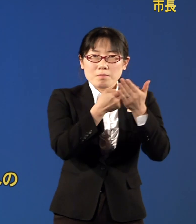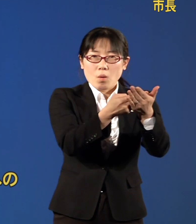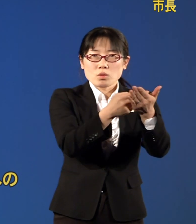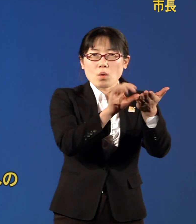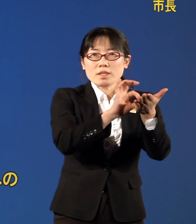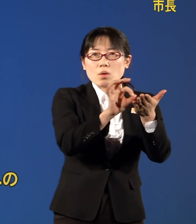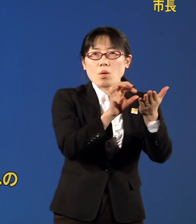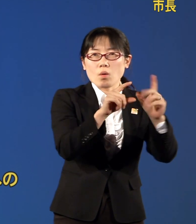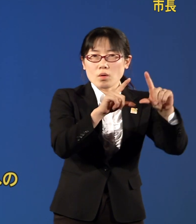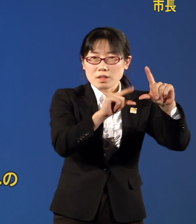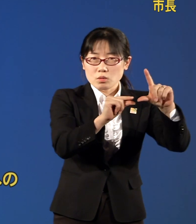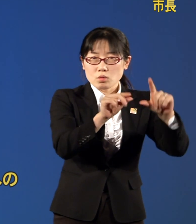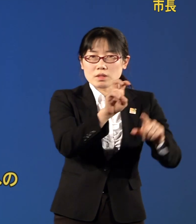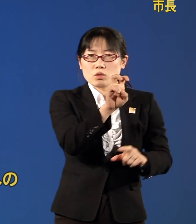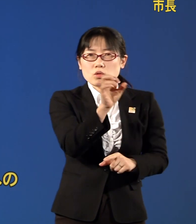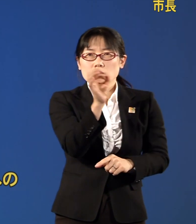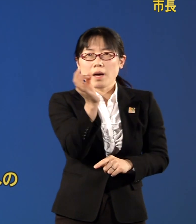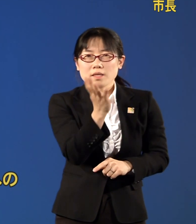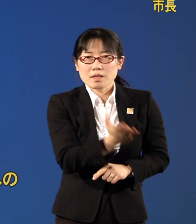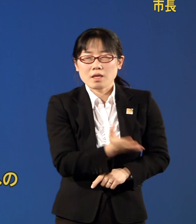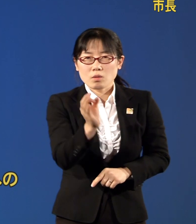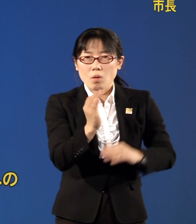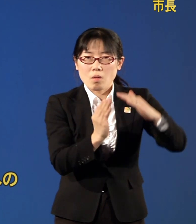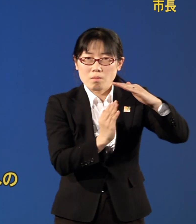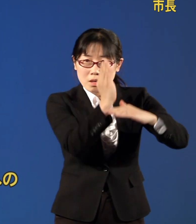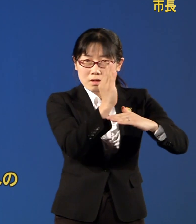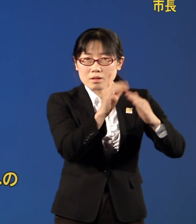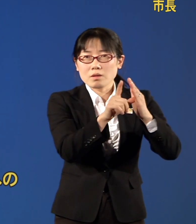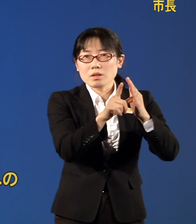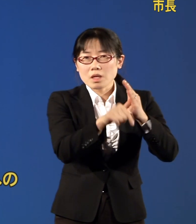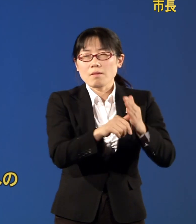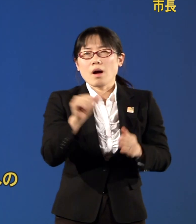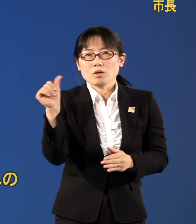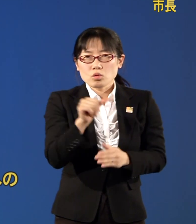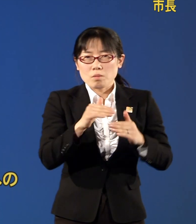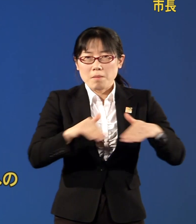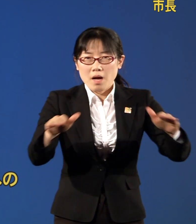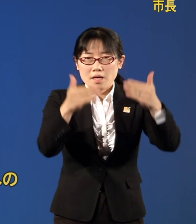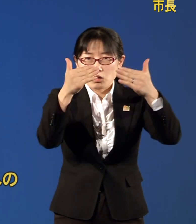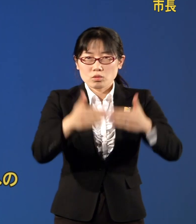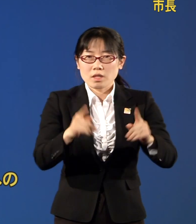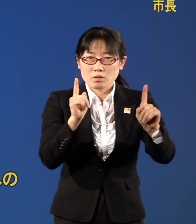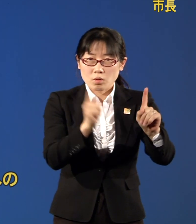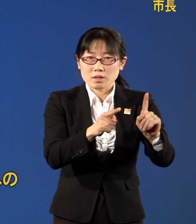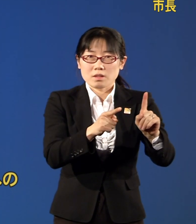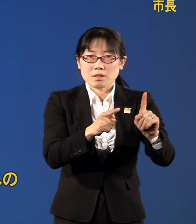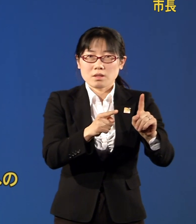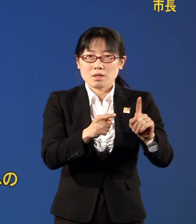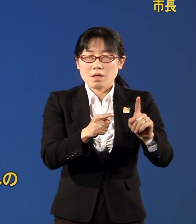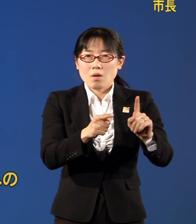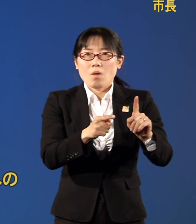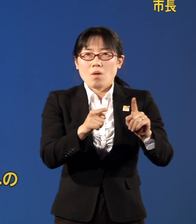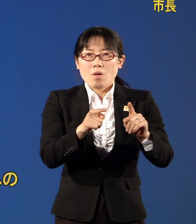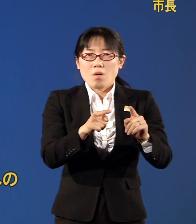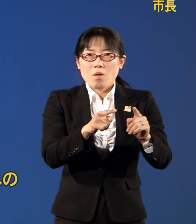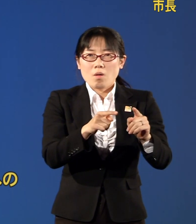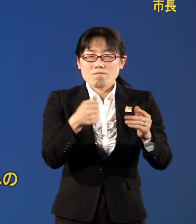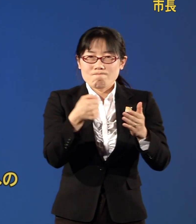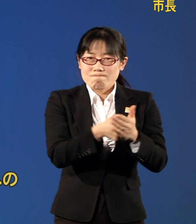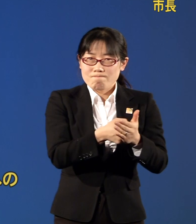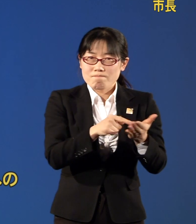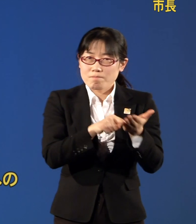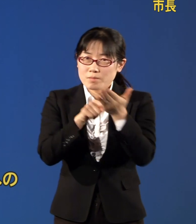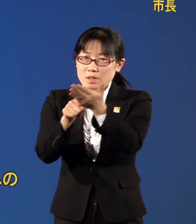が 20% を超えたらですね、直ちにまん延防止等重点措置を要請をしていただくというよう